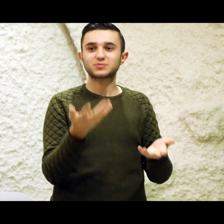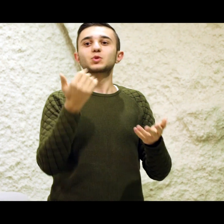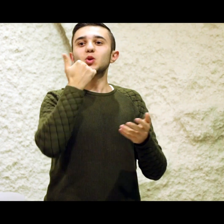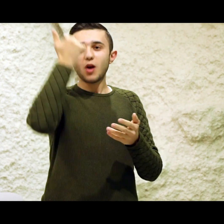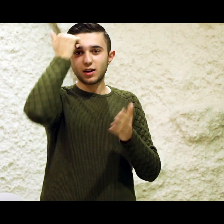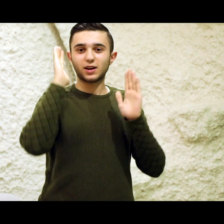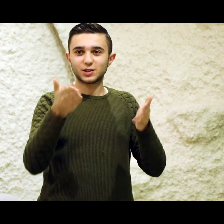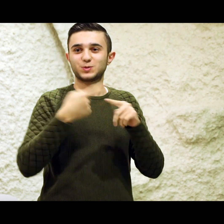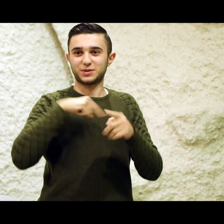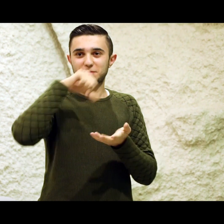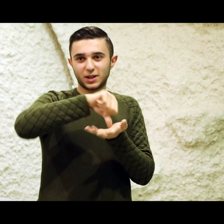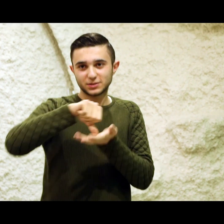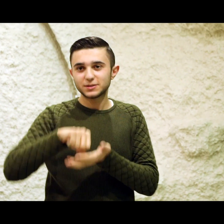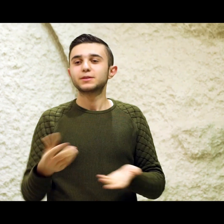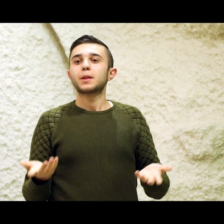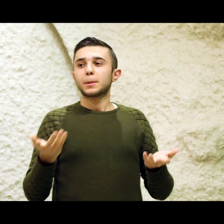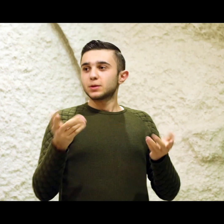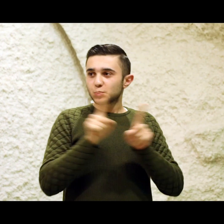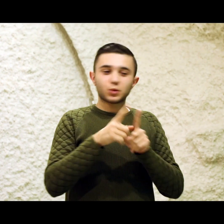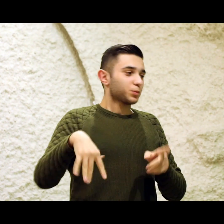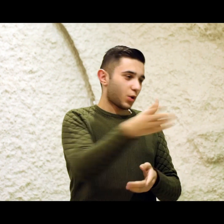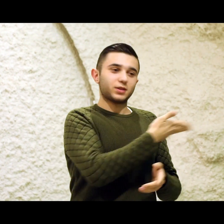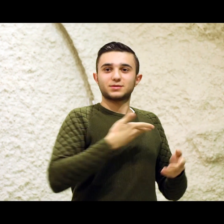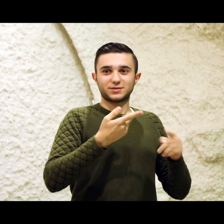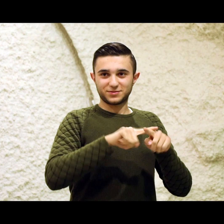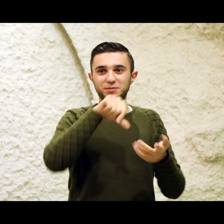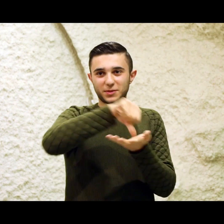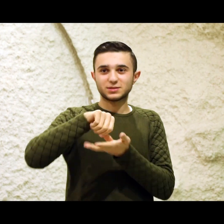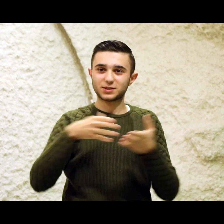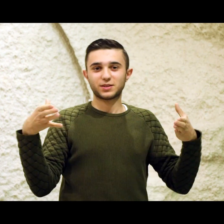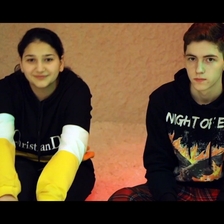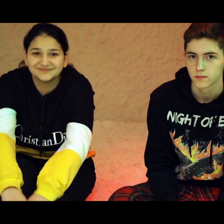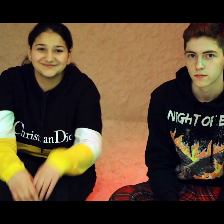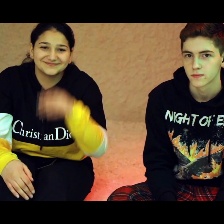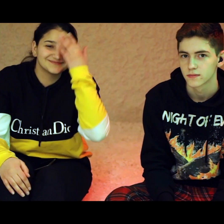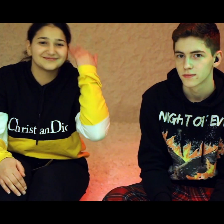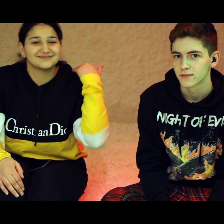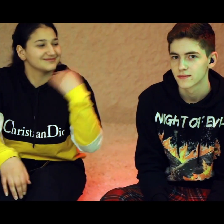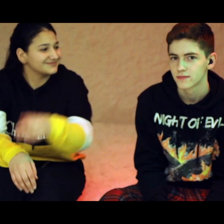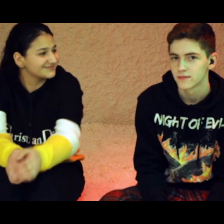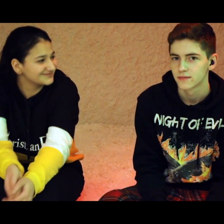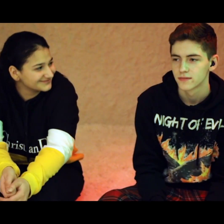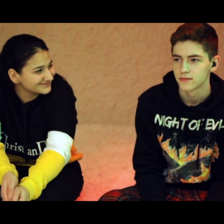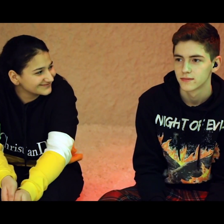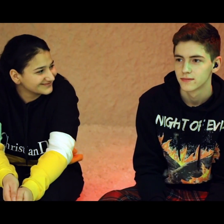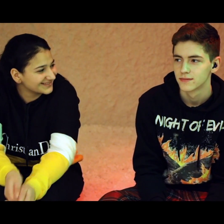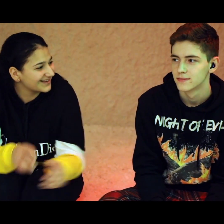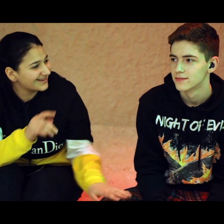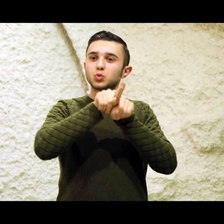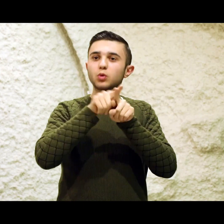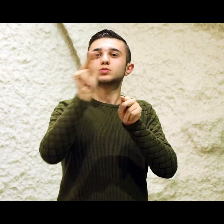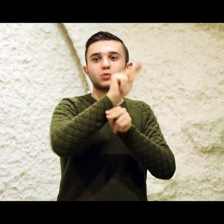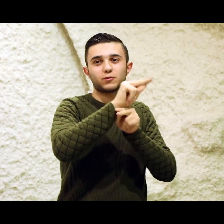բաներ, որը որ չենք իմացել, որը որ շատ կարևոր է մեր բոլորի համար։ Շնորհակալ եմ այս ամեն ինչի